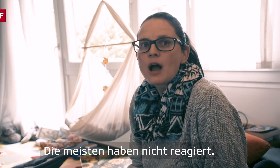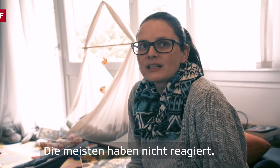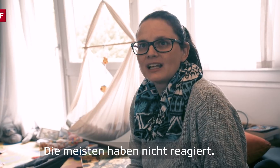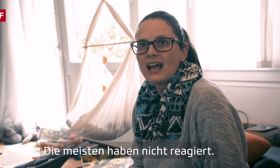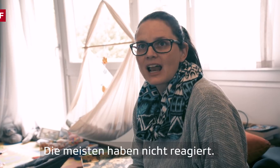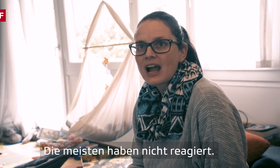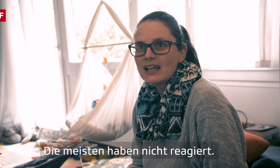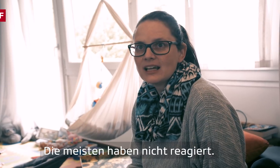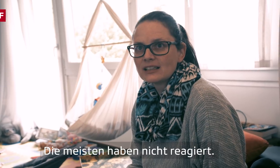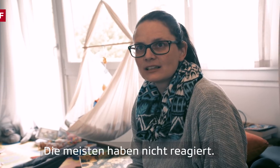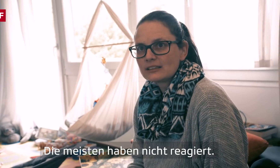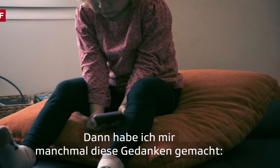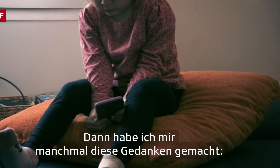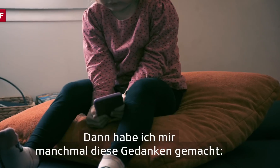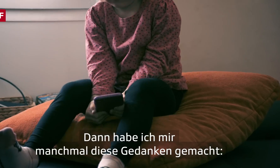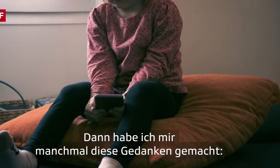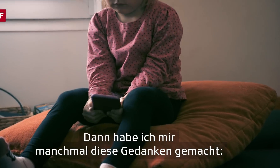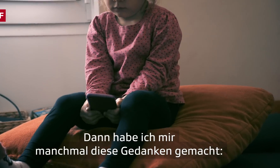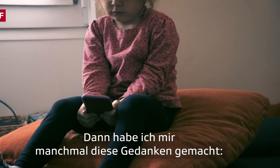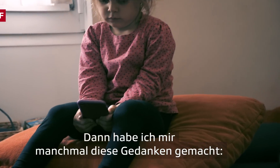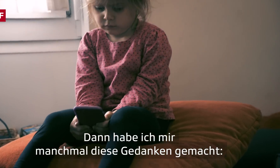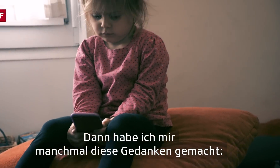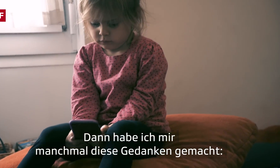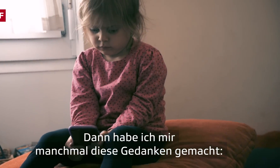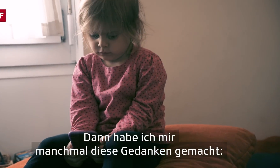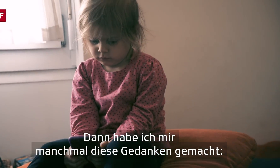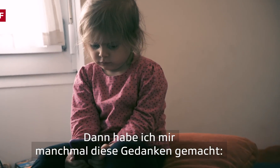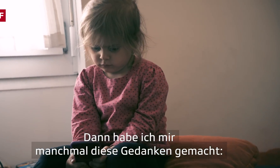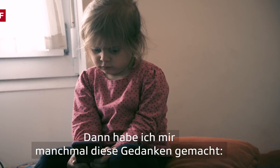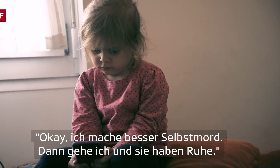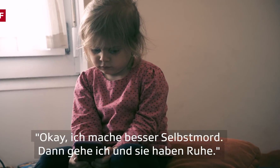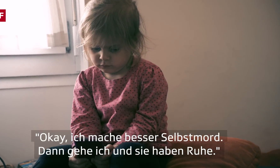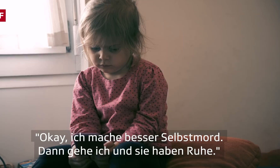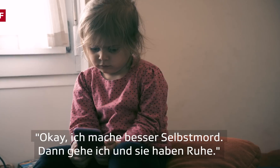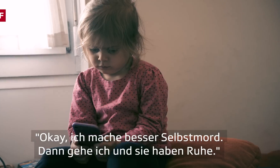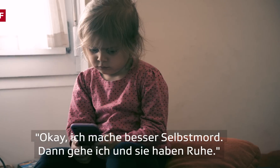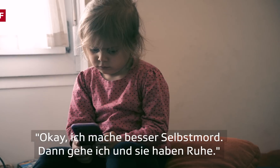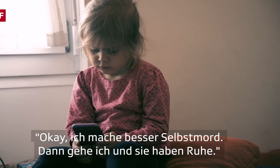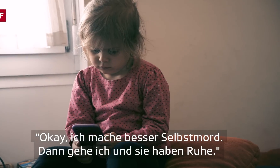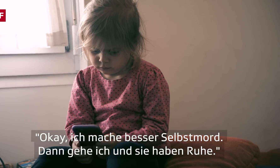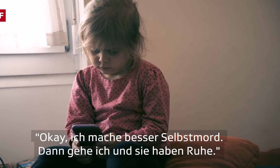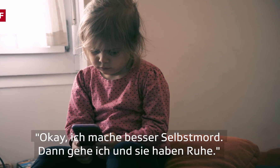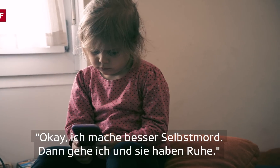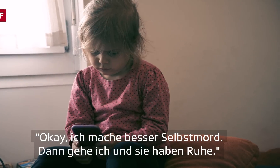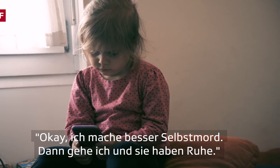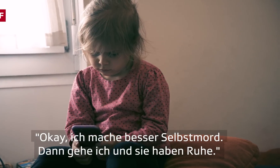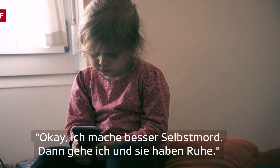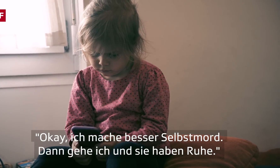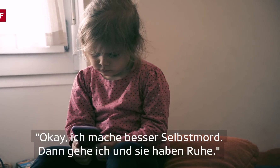haben nicht reagiert. Und dann habe ich manchmal Gedanken gemacht, okay, ich würde lieber Selbstmord gehen und dann gehen und dann habe ich sie in